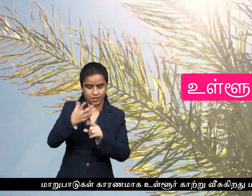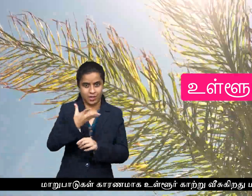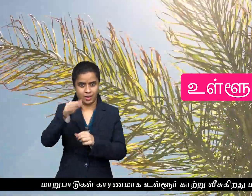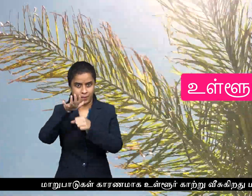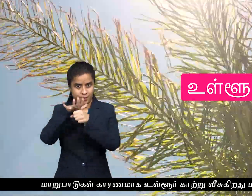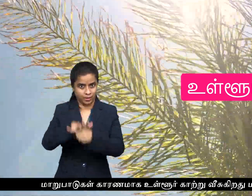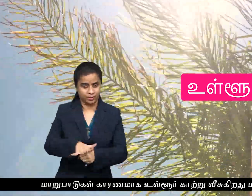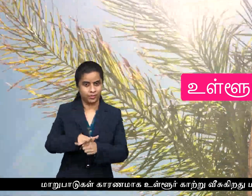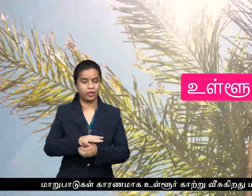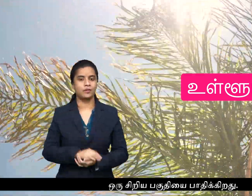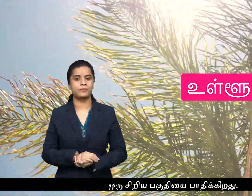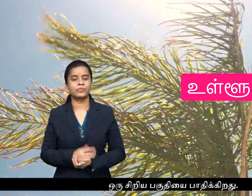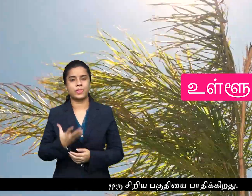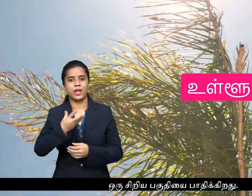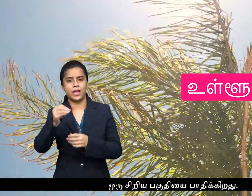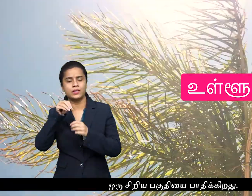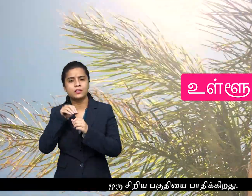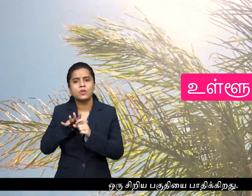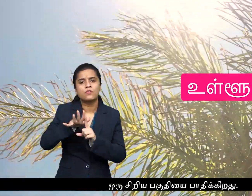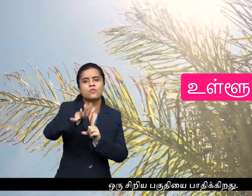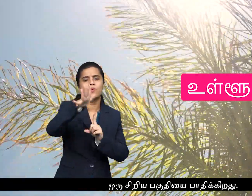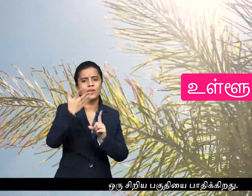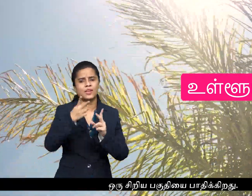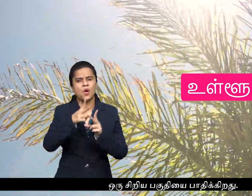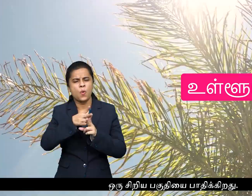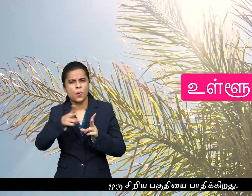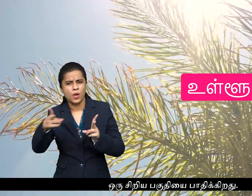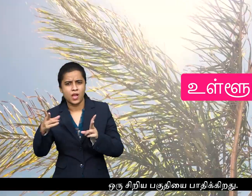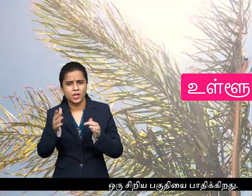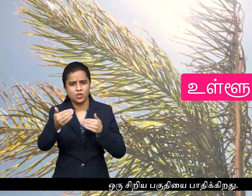மற்றும் ஒரு சிறிய பகுதியை பாதிக்கிறது.